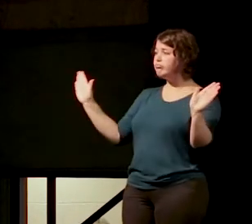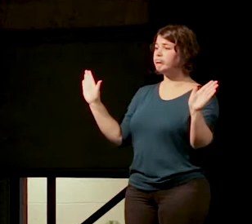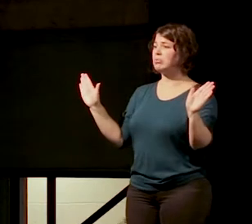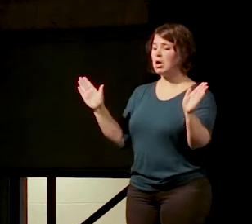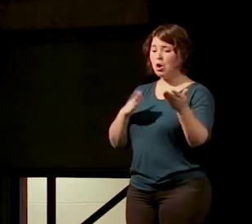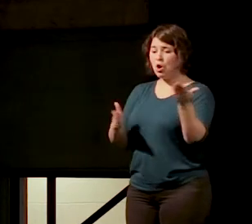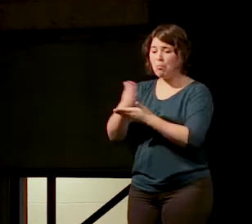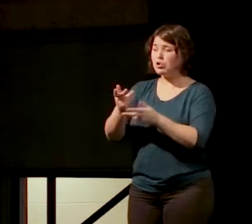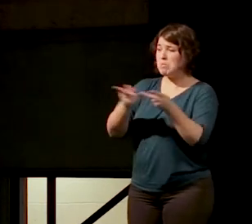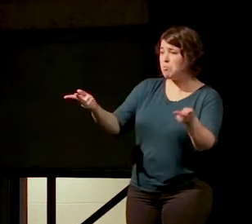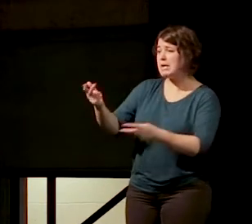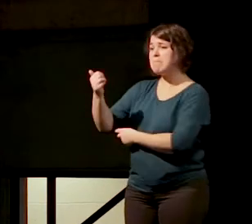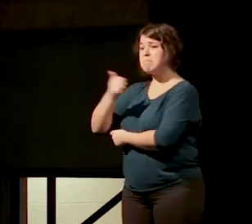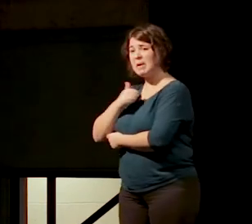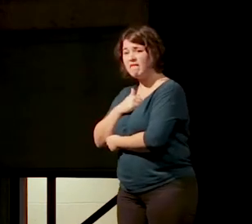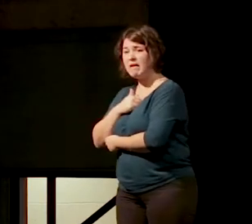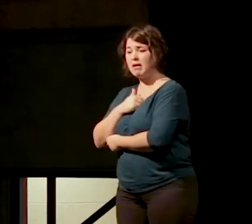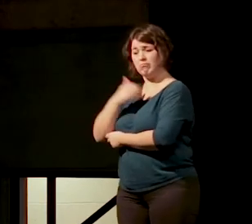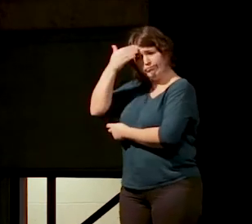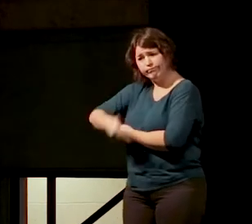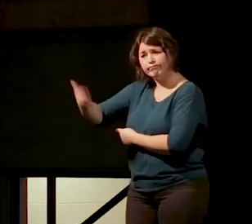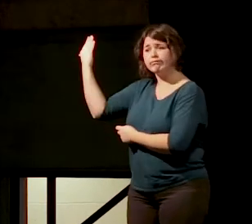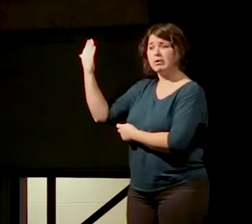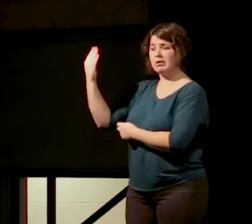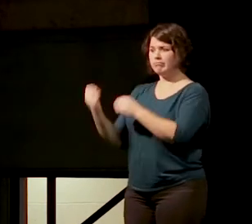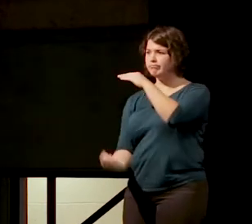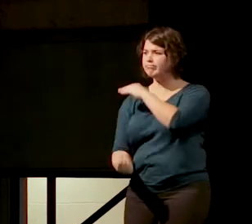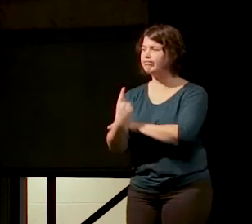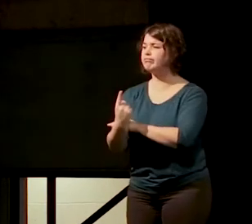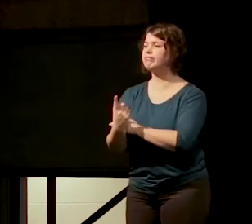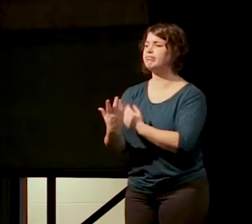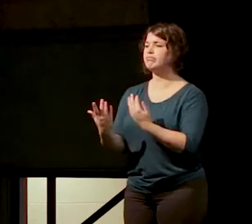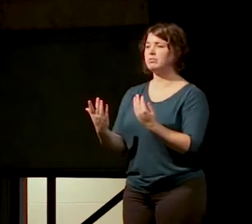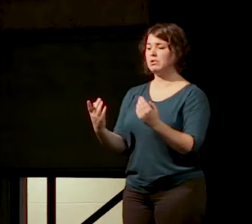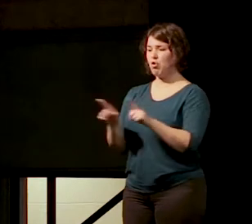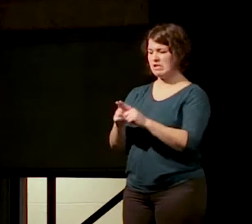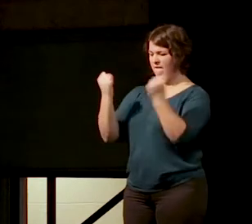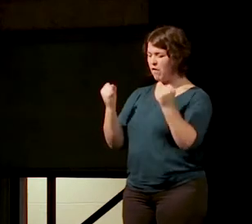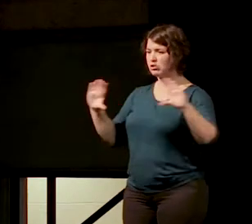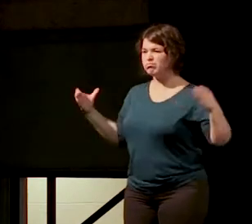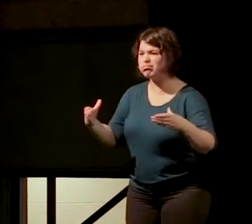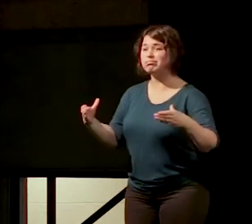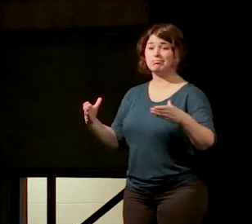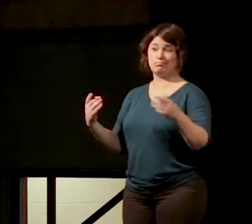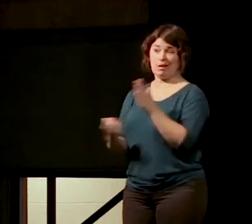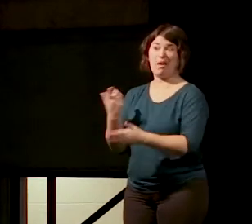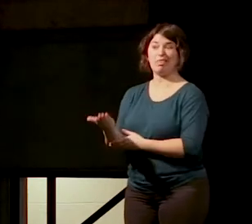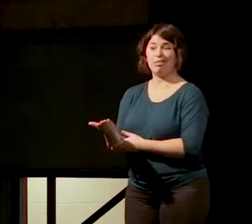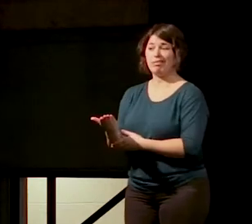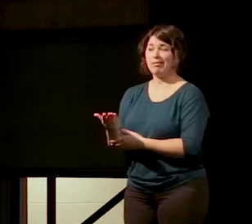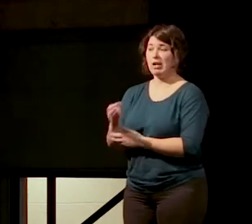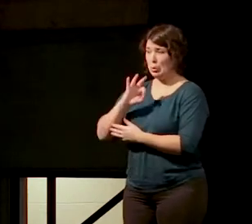ses projets publics et privés, sa renommée, sa singularité, sa force collective encore.